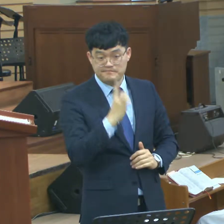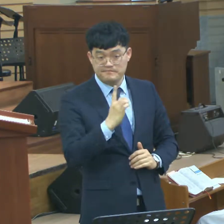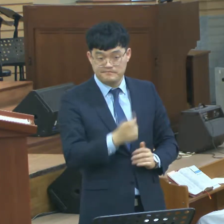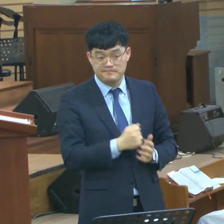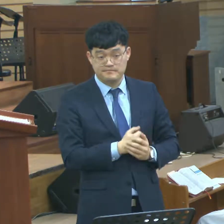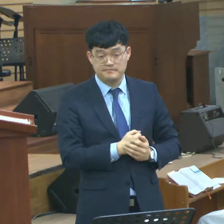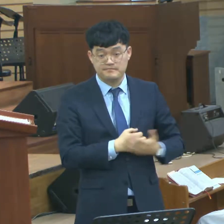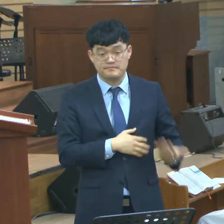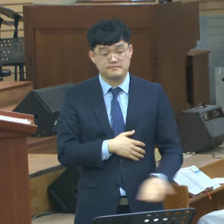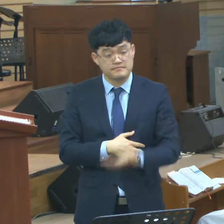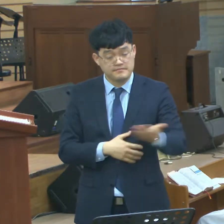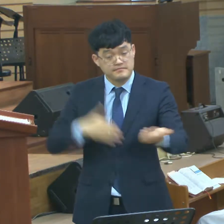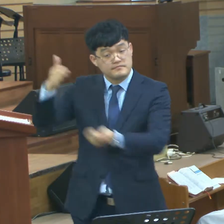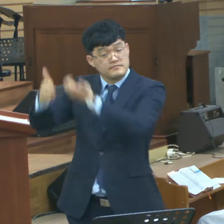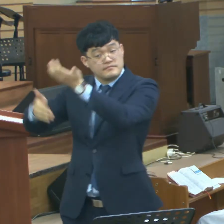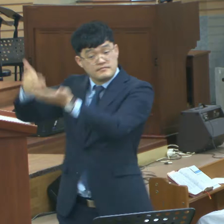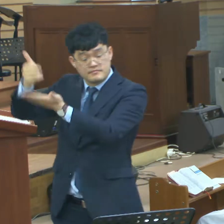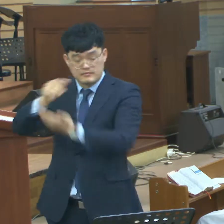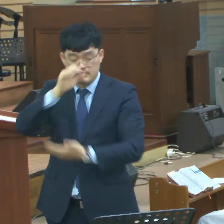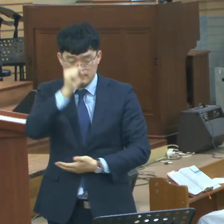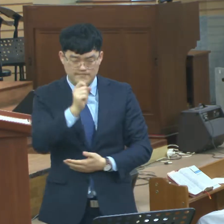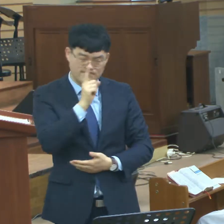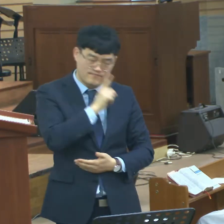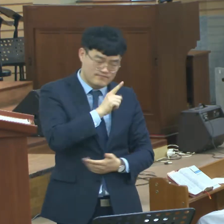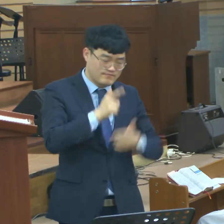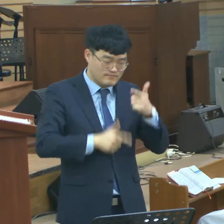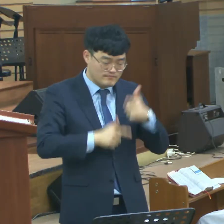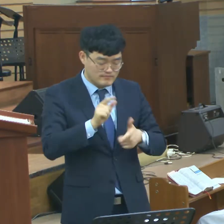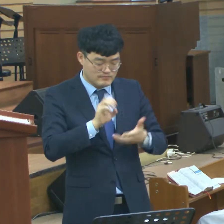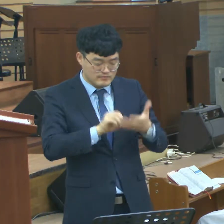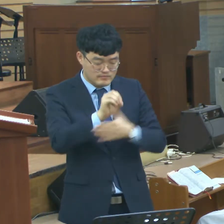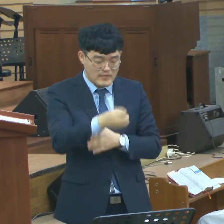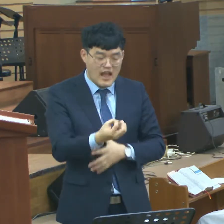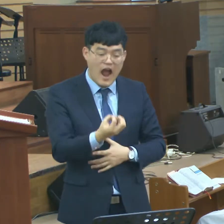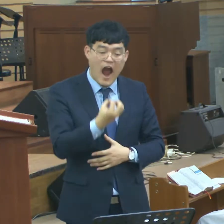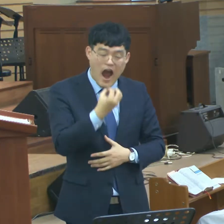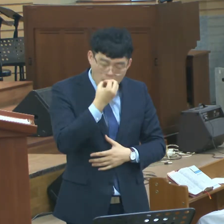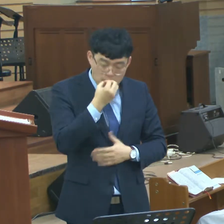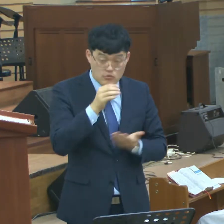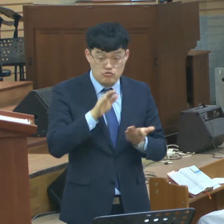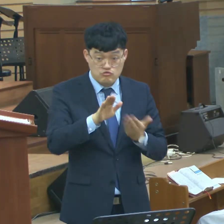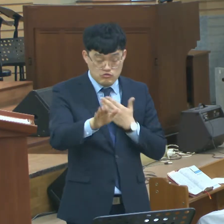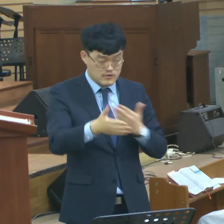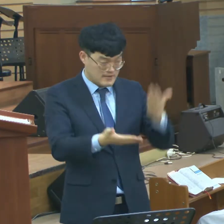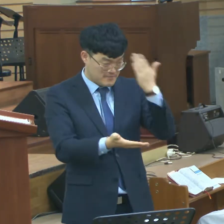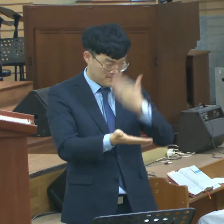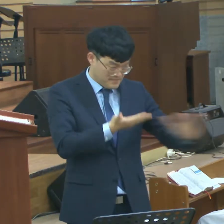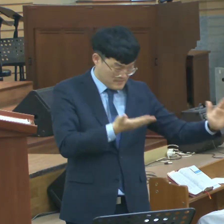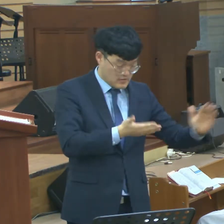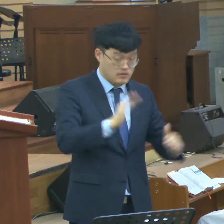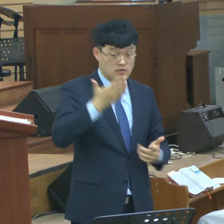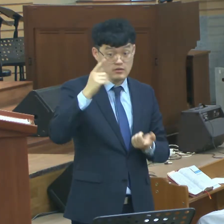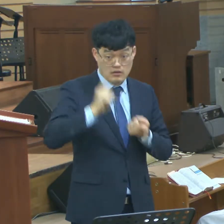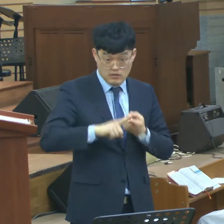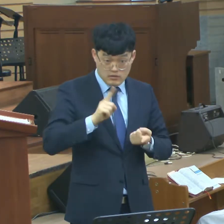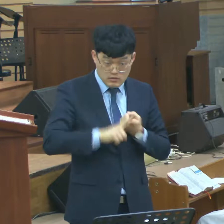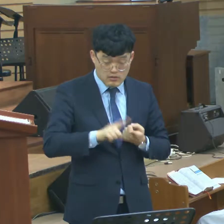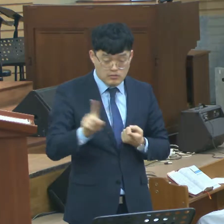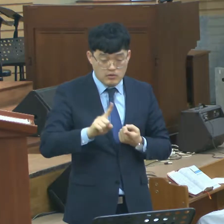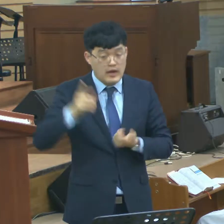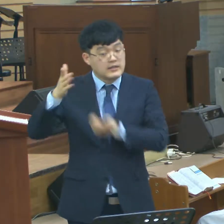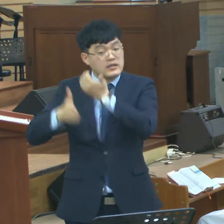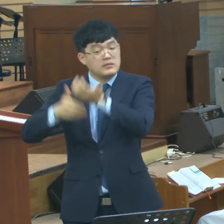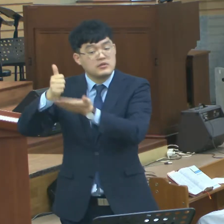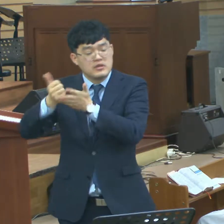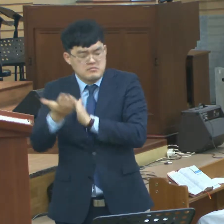하나님께서 선악을 알게 하는 나무의 실과를 먹고 추방된 것을 천지를 창조하실 때 이미 알고 계셨다고 봐야 됩니다.